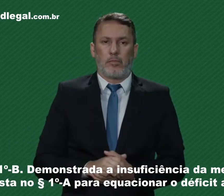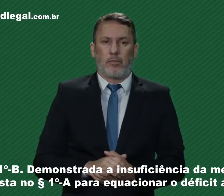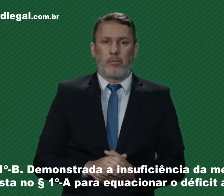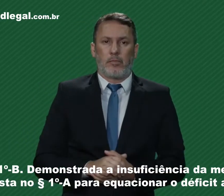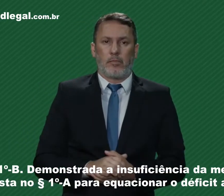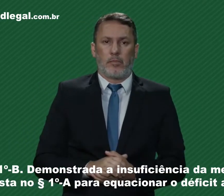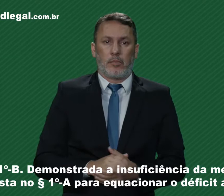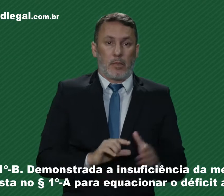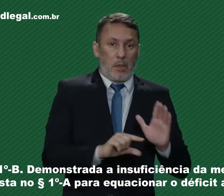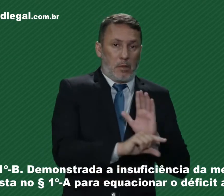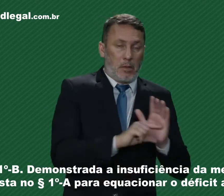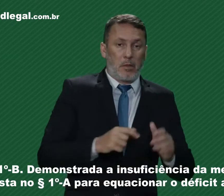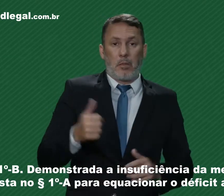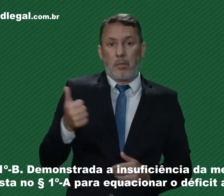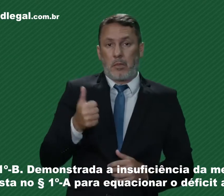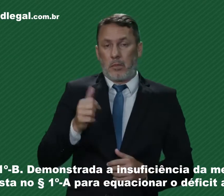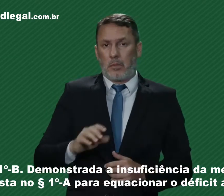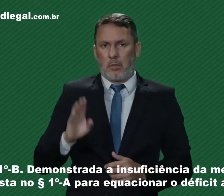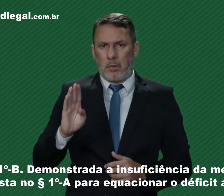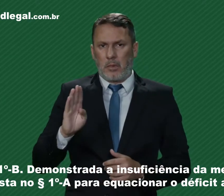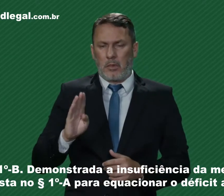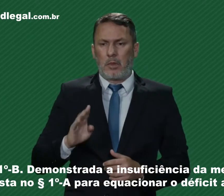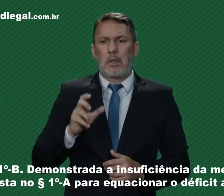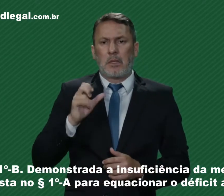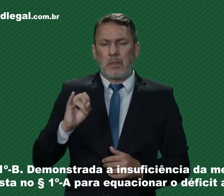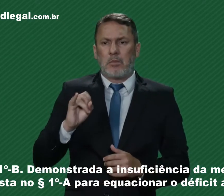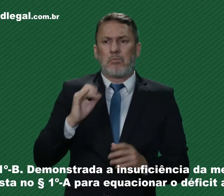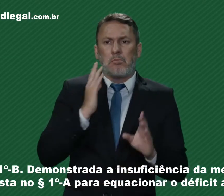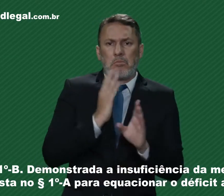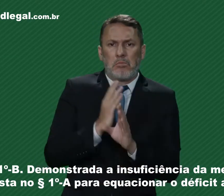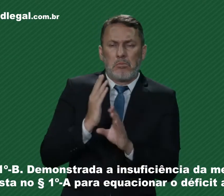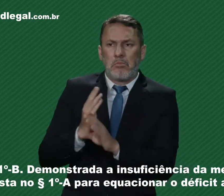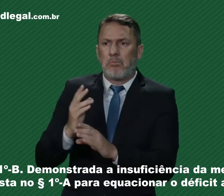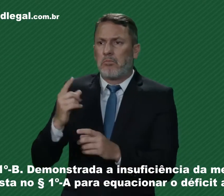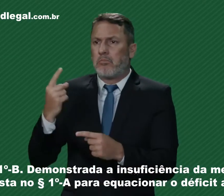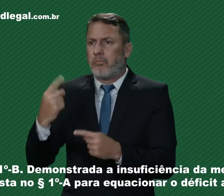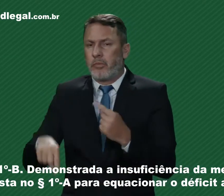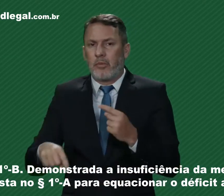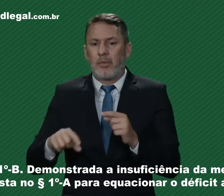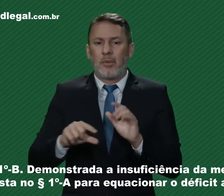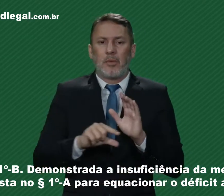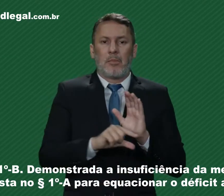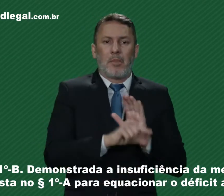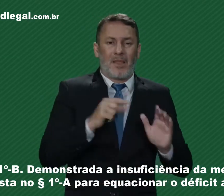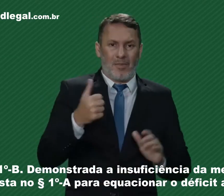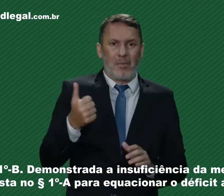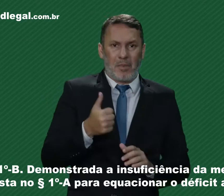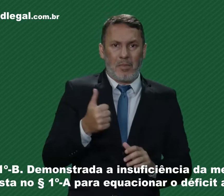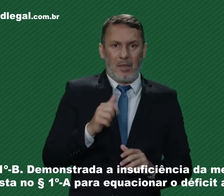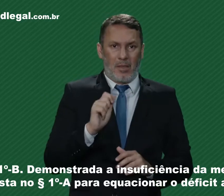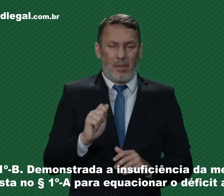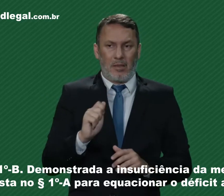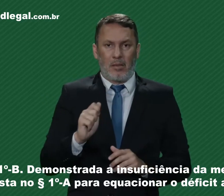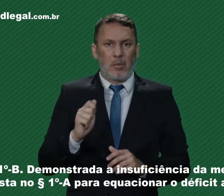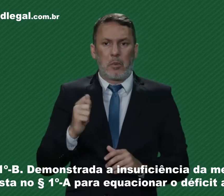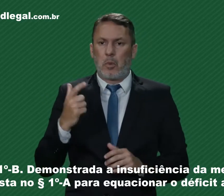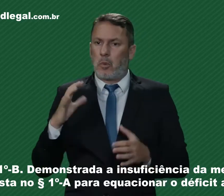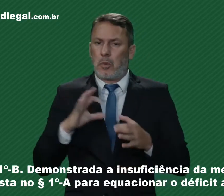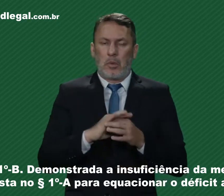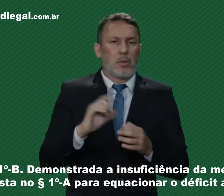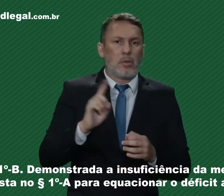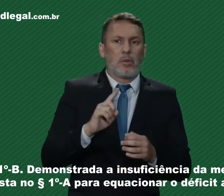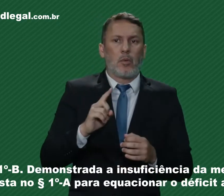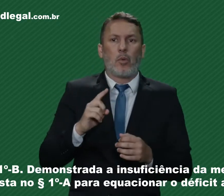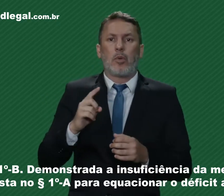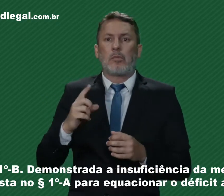Parágrafo 1º-B. Demonstrada a insuficiência da medida prevista no parágrafo 1º-A para equacionar